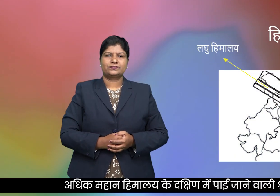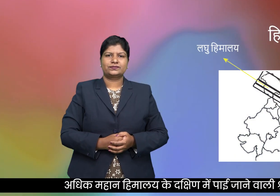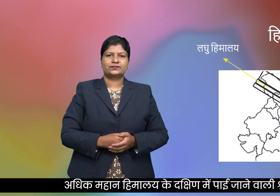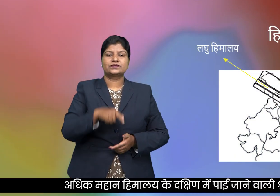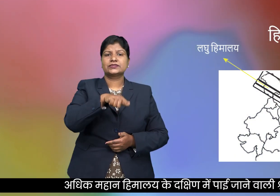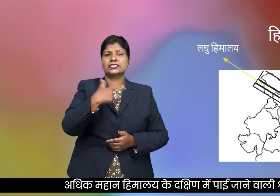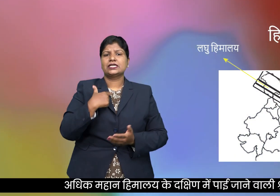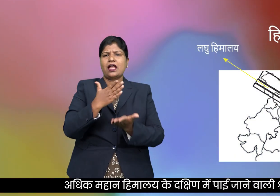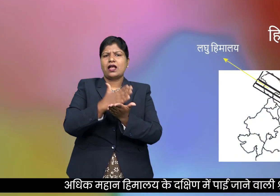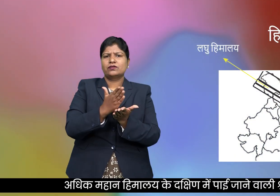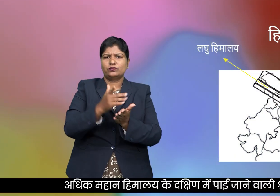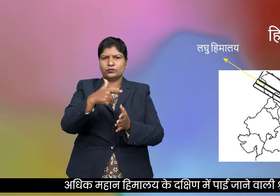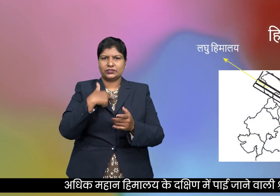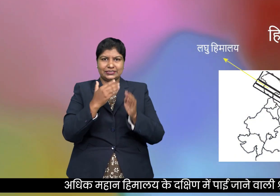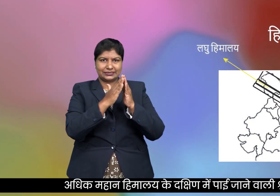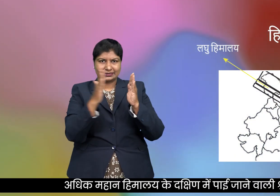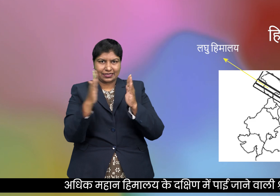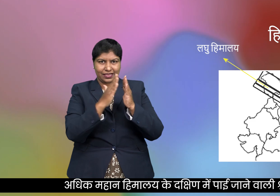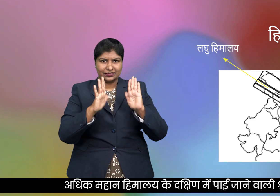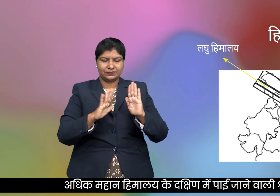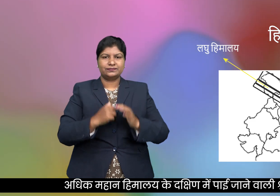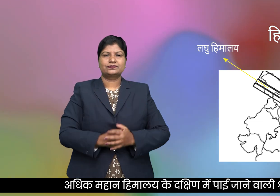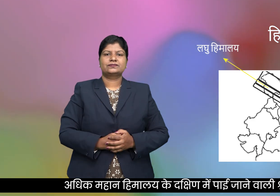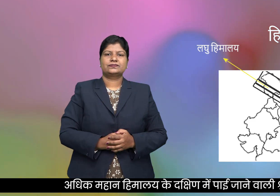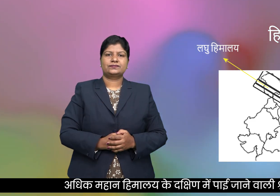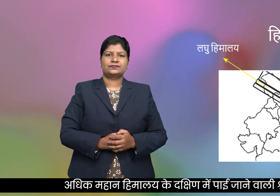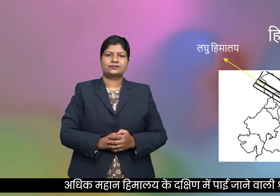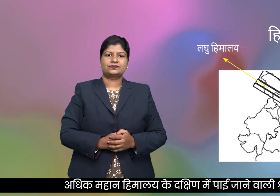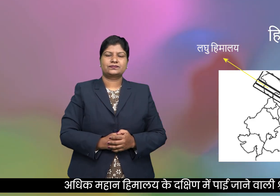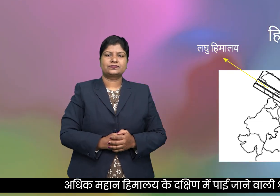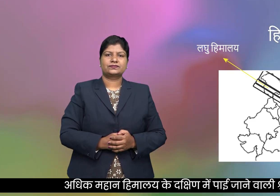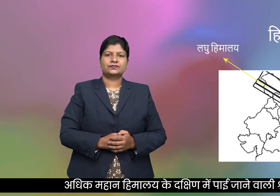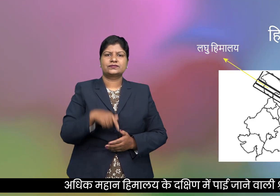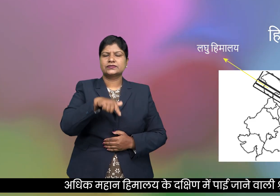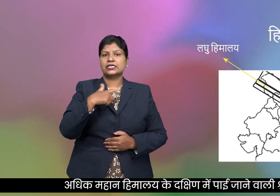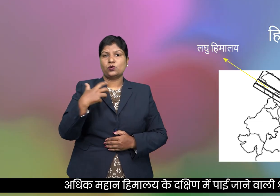अधिक महान हिमालय के दक्षिण में पाए जाने वाली श्रेणी के हिस्से को